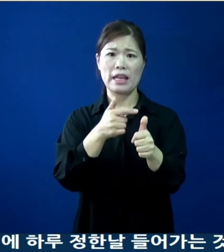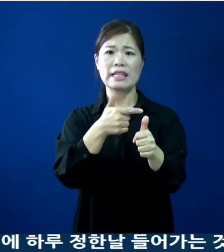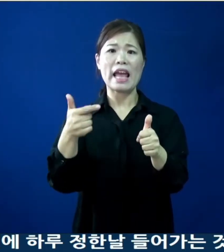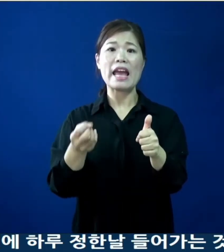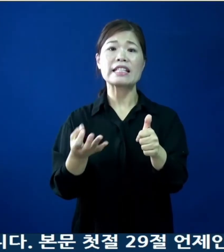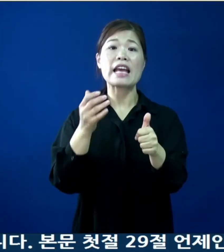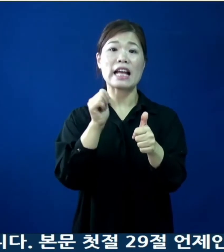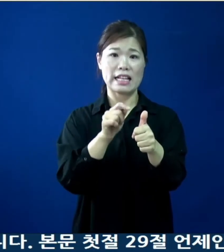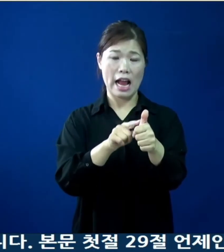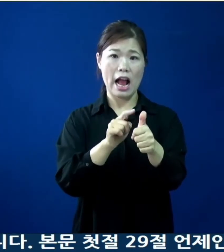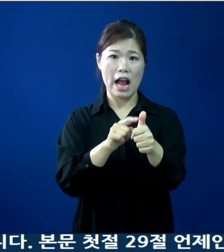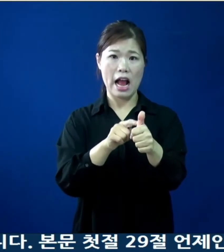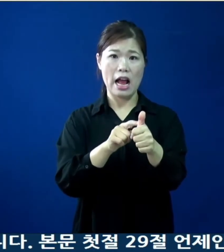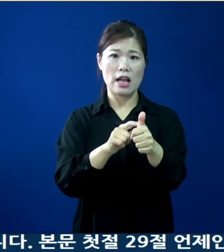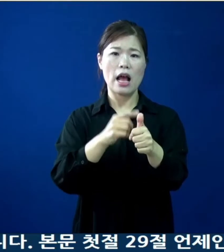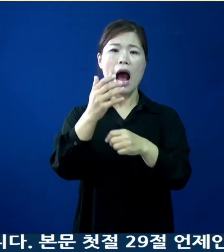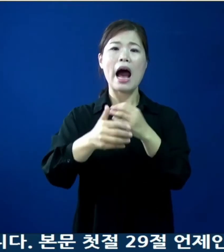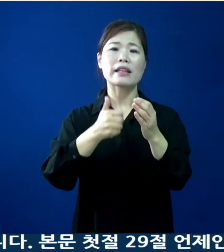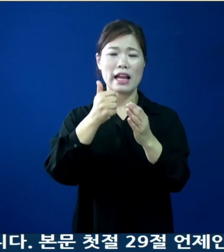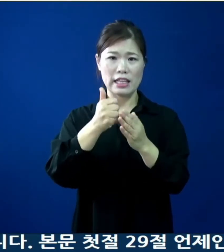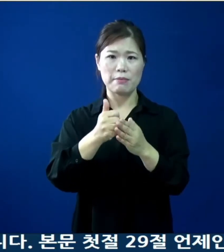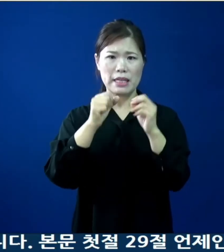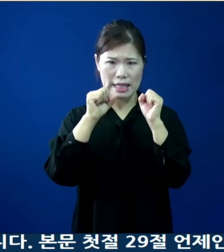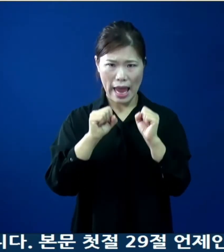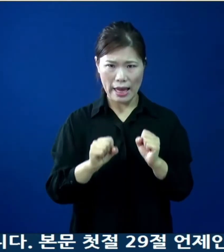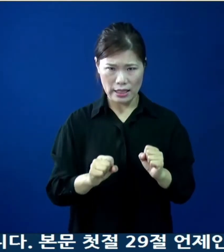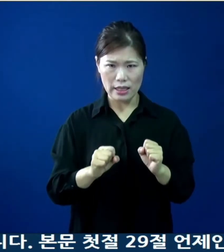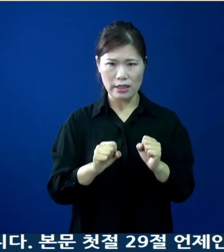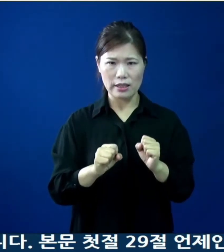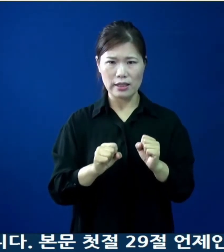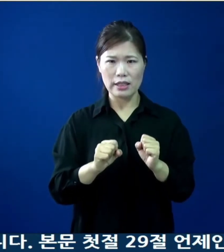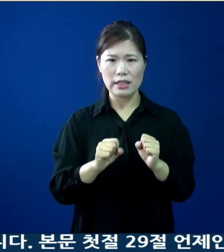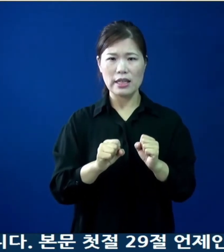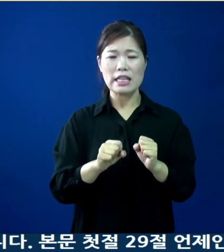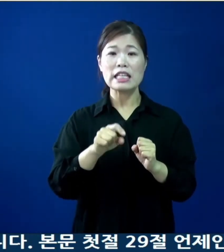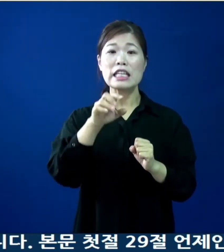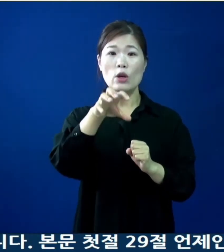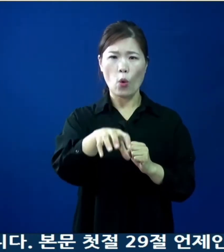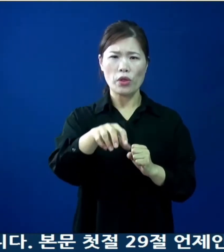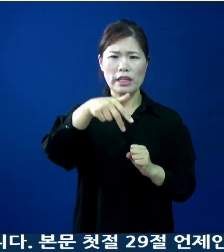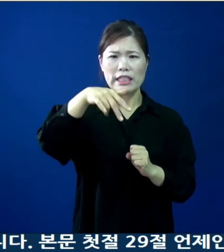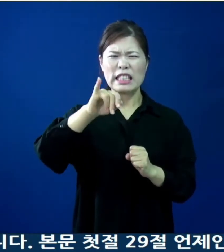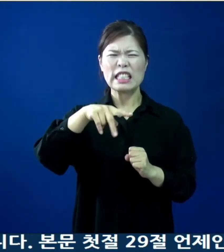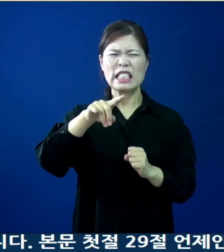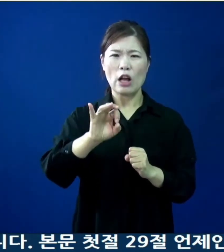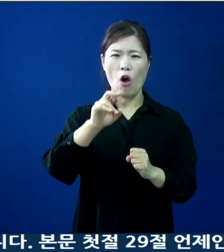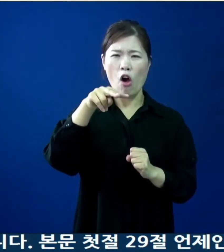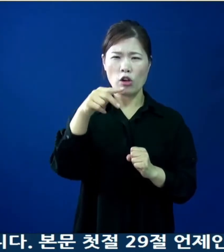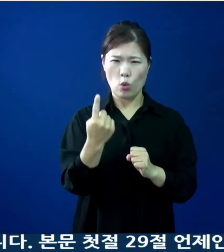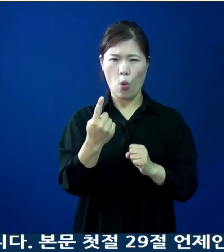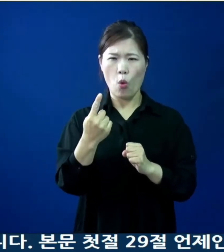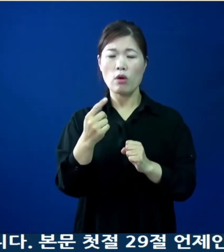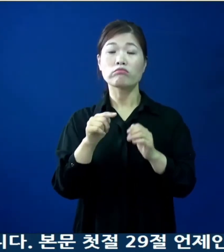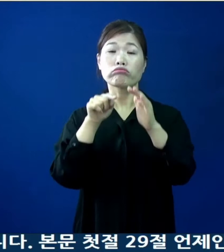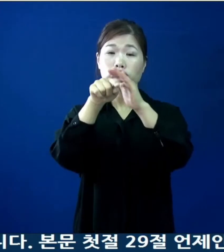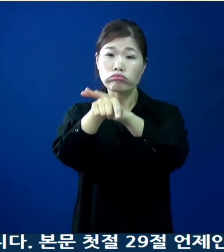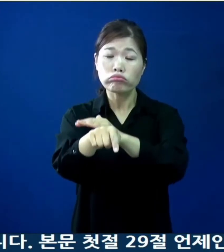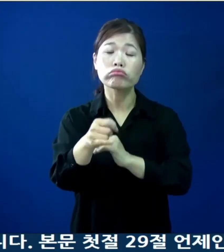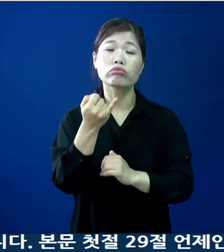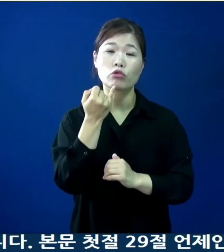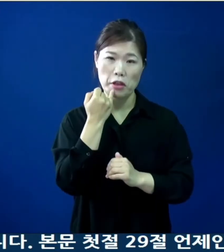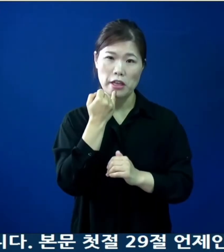지성소로 들어와도 괜찮다, 그날을 허락받는 겁니다. 여러분, 이거 인간들에게 은혜입니까